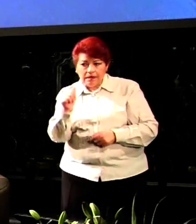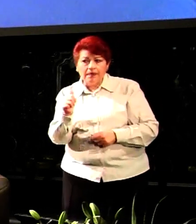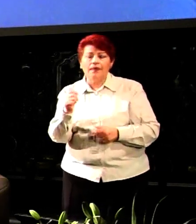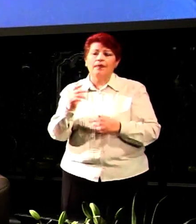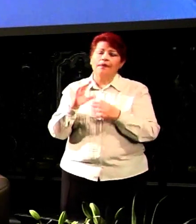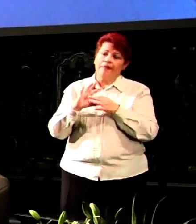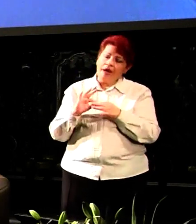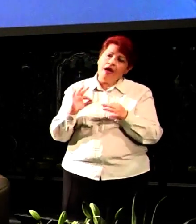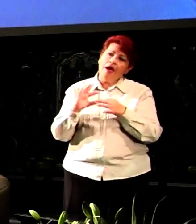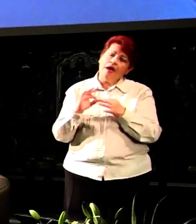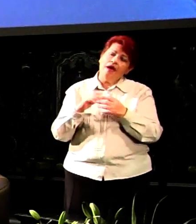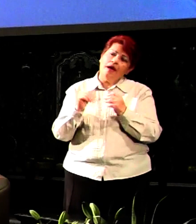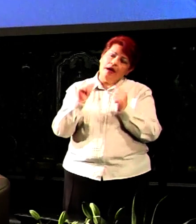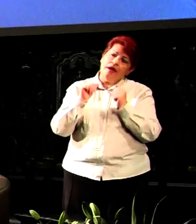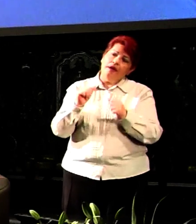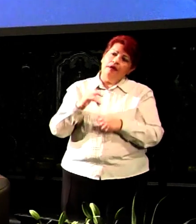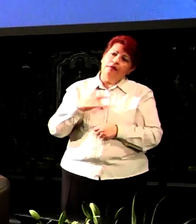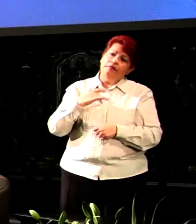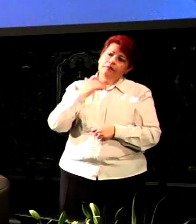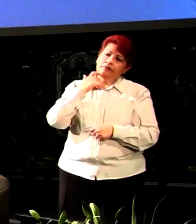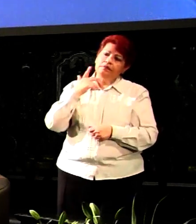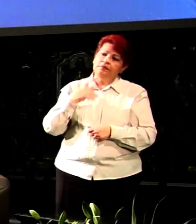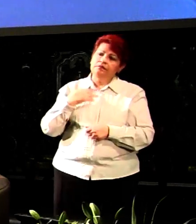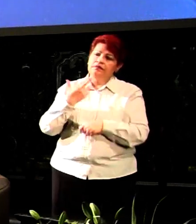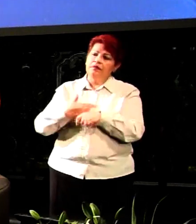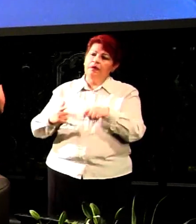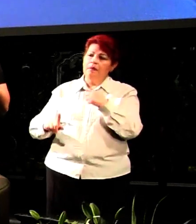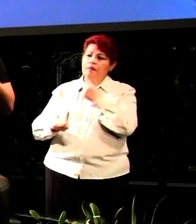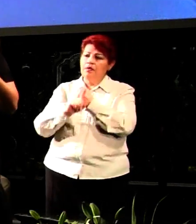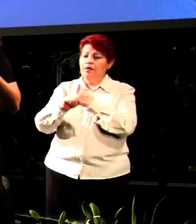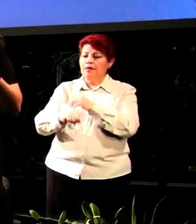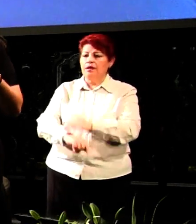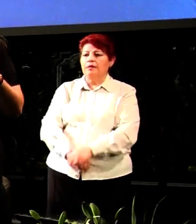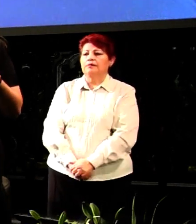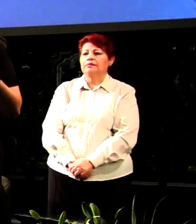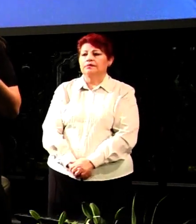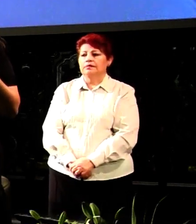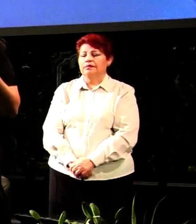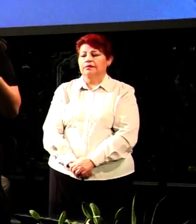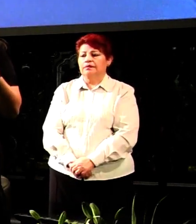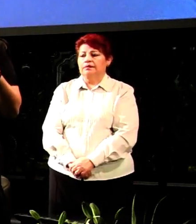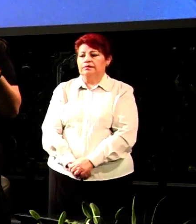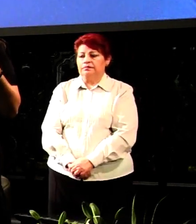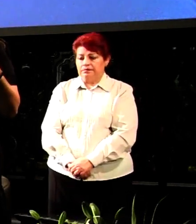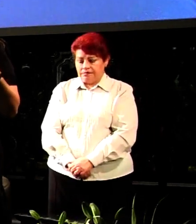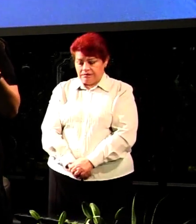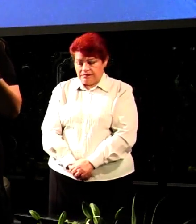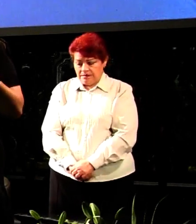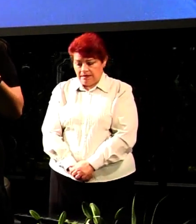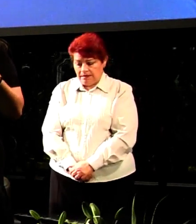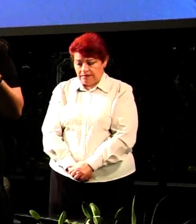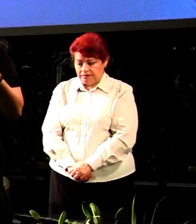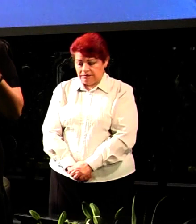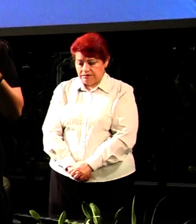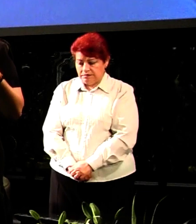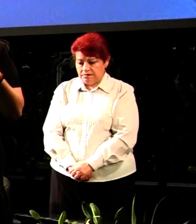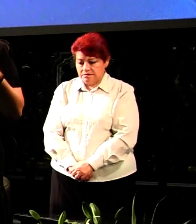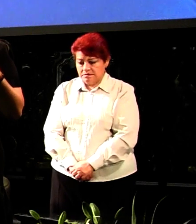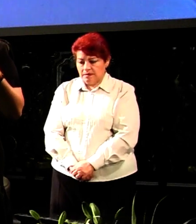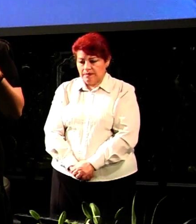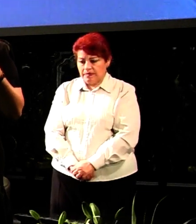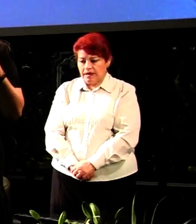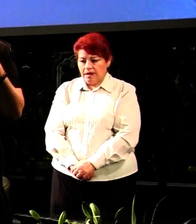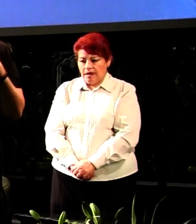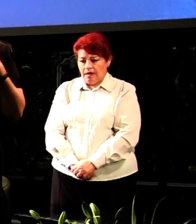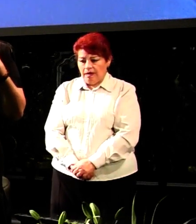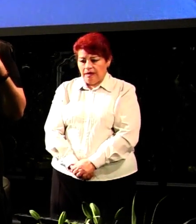comentaba la rectora, empatía, solución de problemas, muy importante que lo vamos a platicar ahorita en la